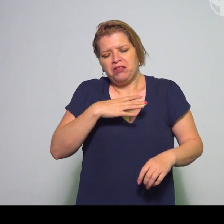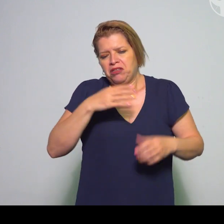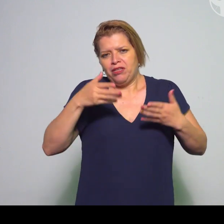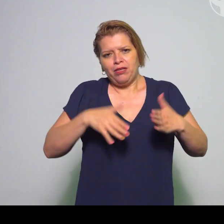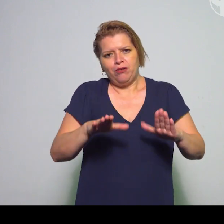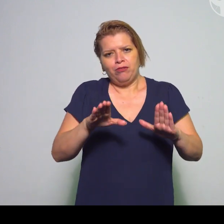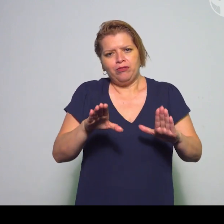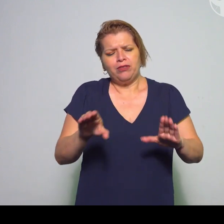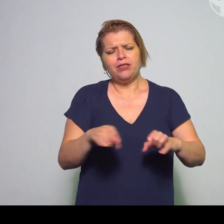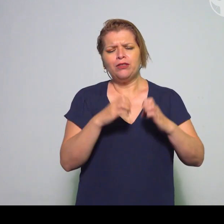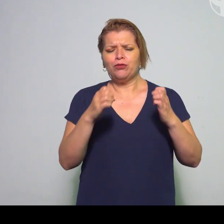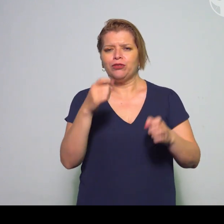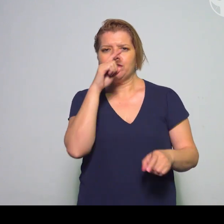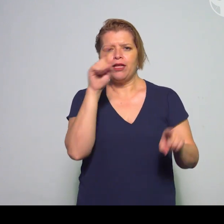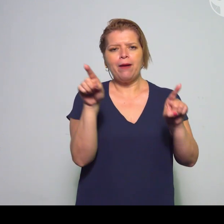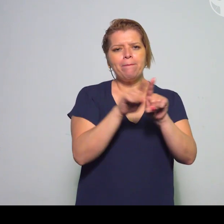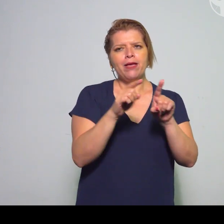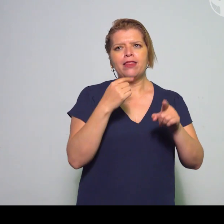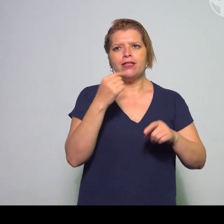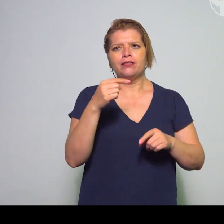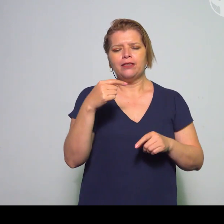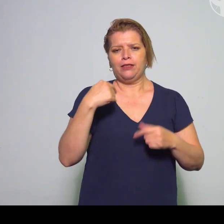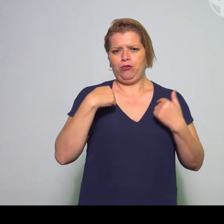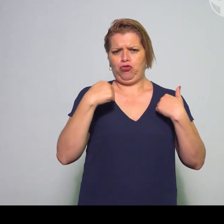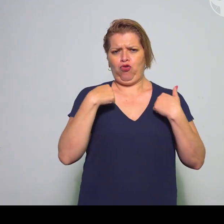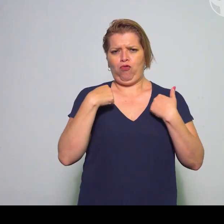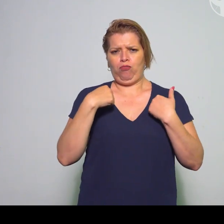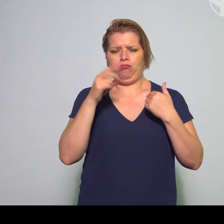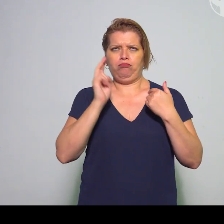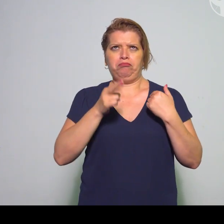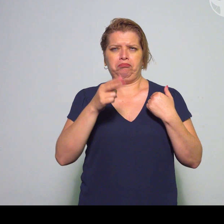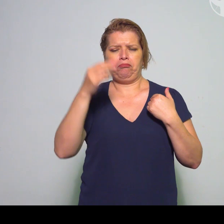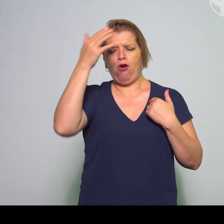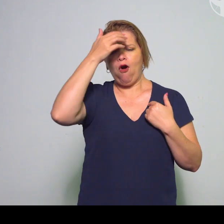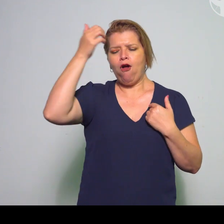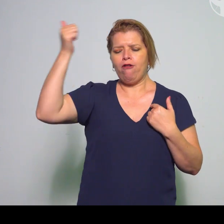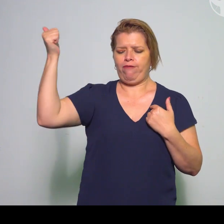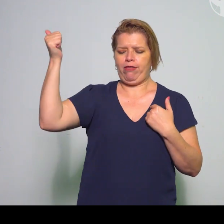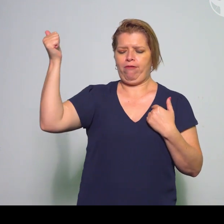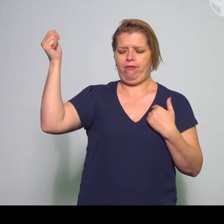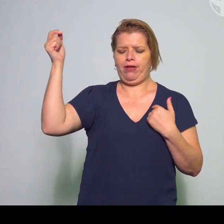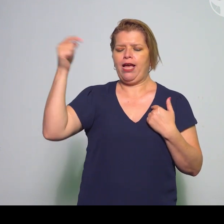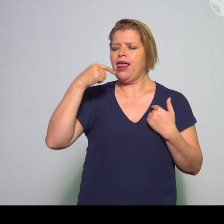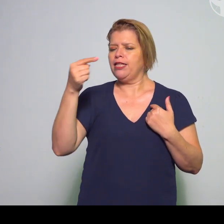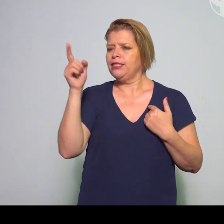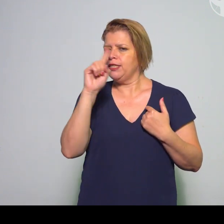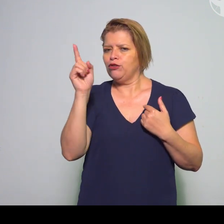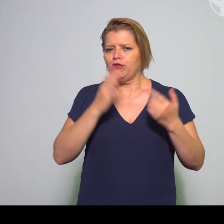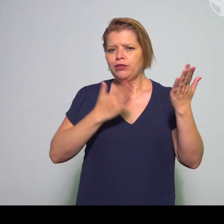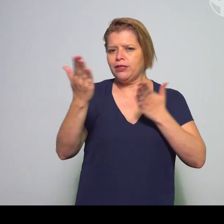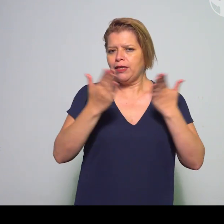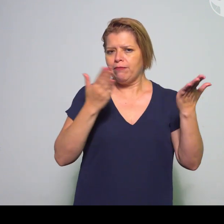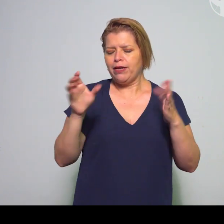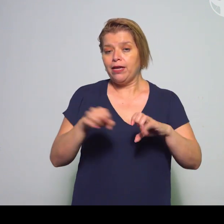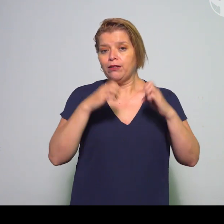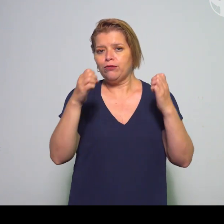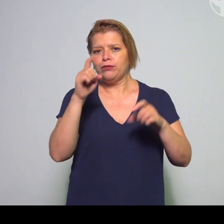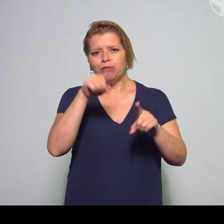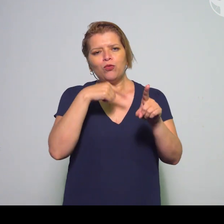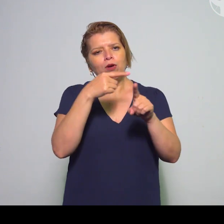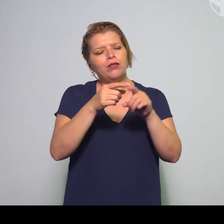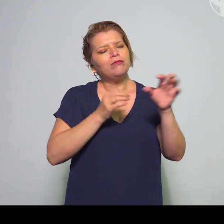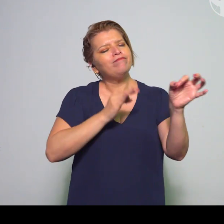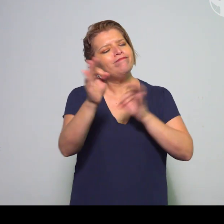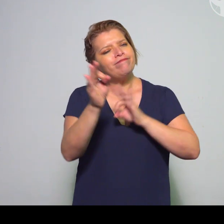edad avanzada. El enunciado nos dice: renuncio a la etiqueta que ya no sirve. Y cuando la escritura nos dice acá